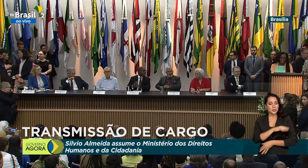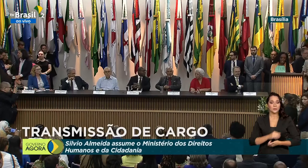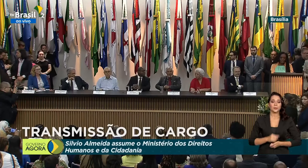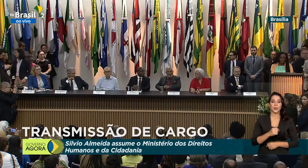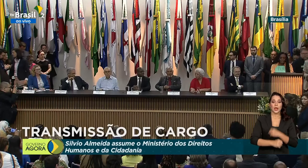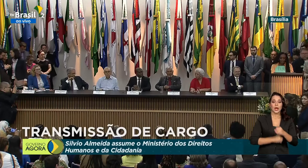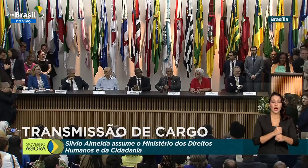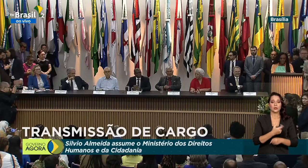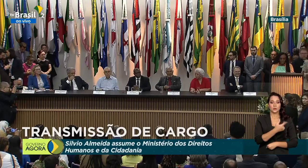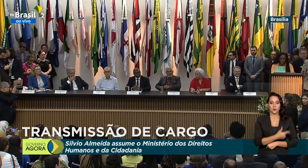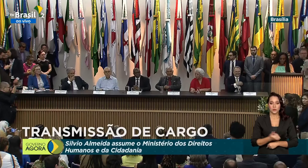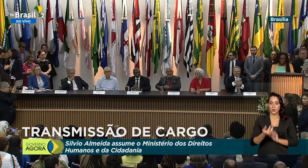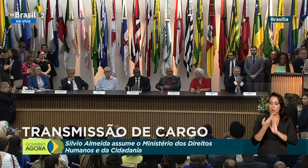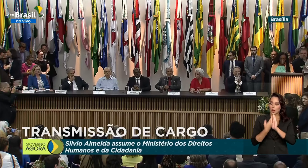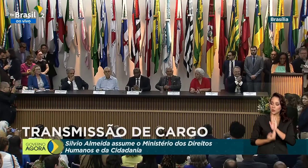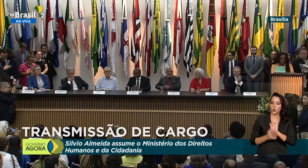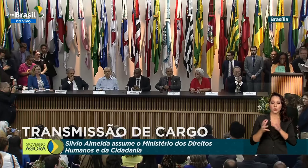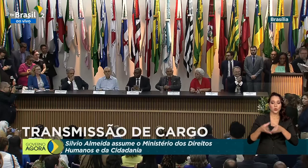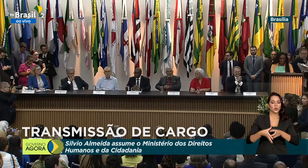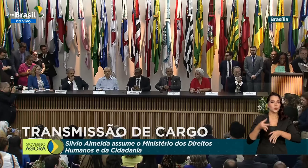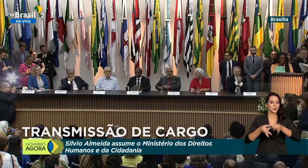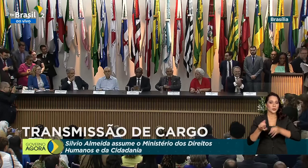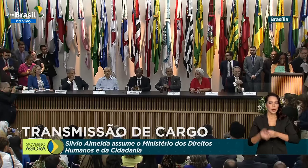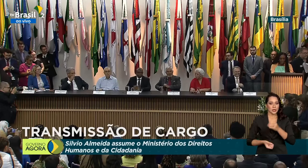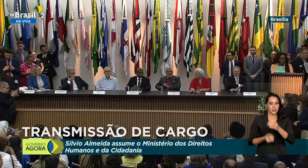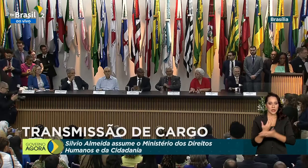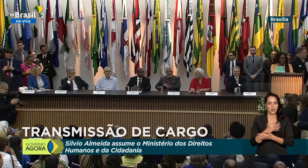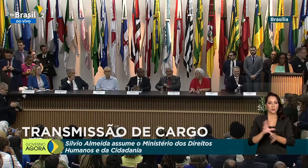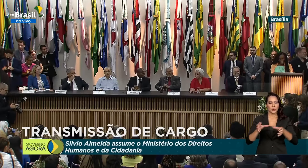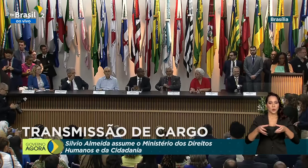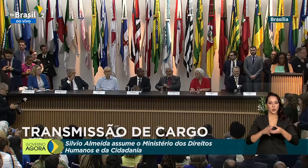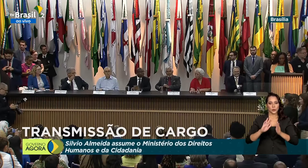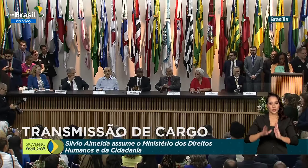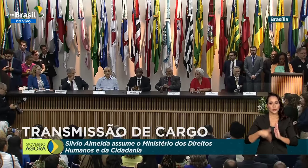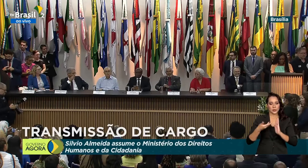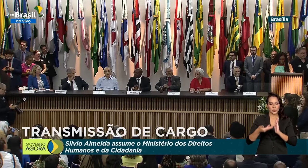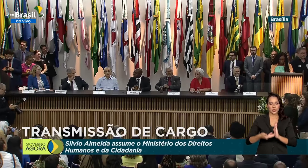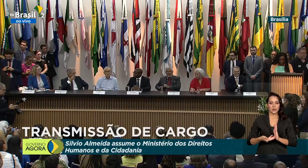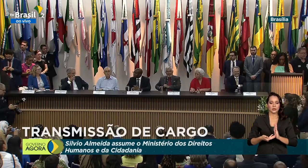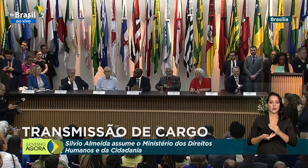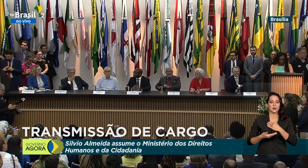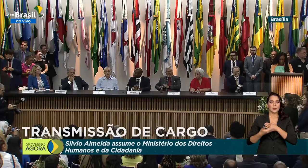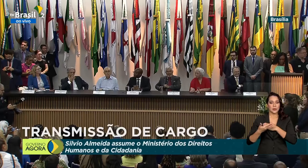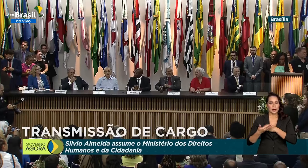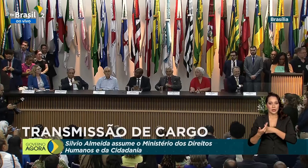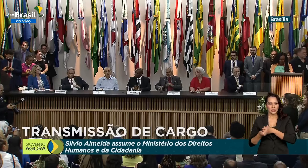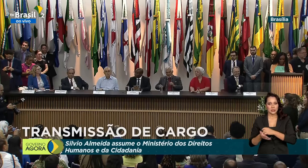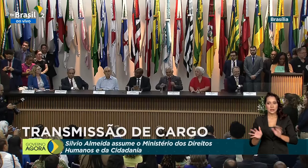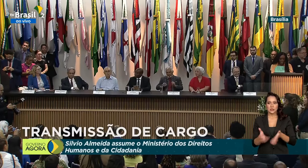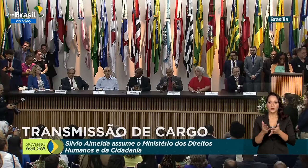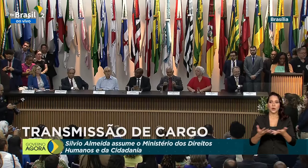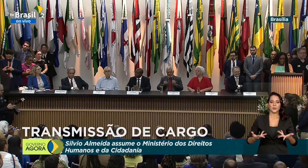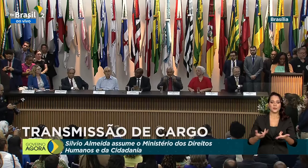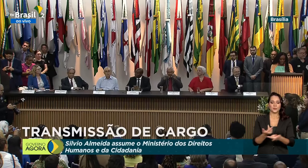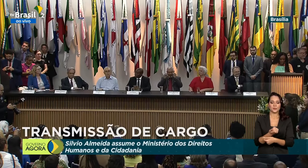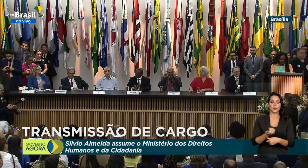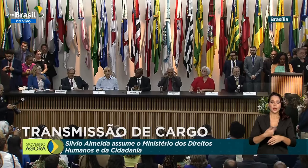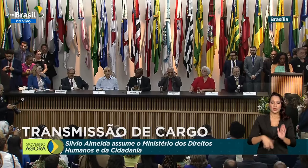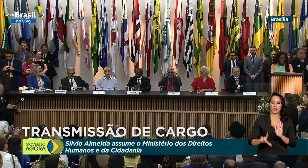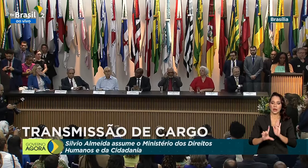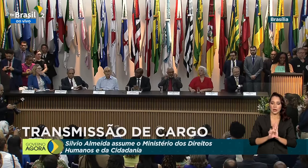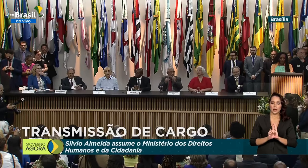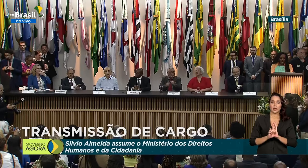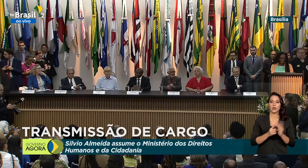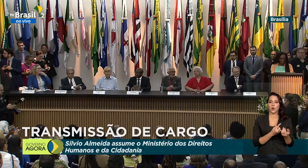foi relator da comissão de juristas criada pela câmara dos deputados para propor o aperfeiçoamento da legislação